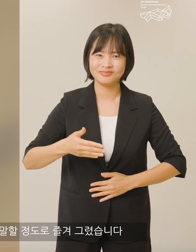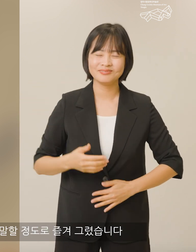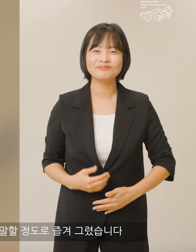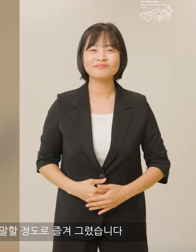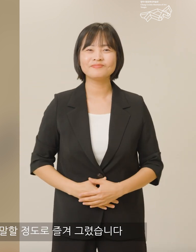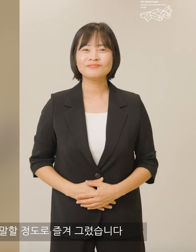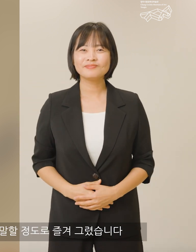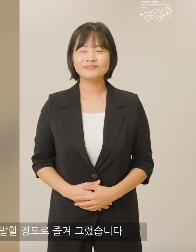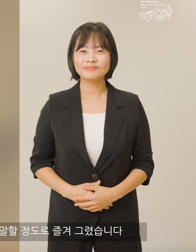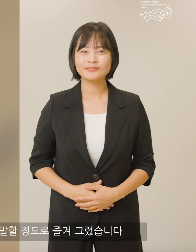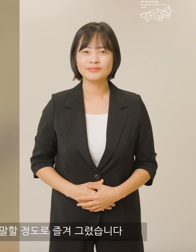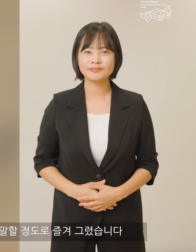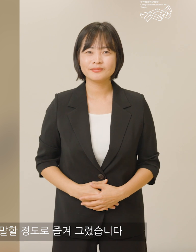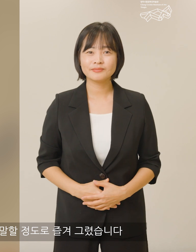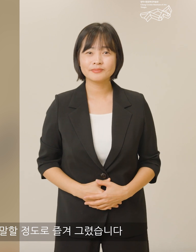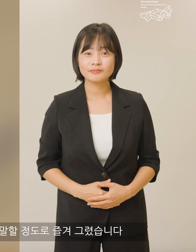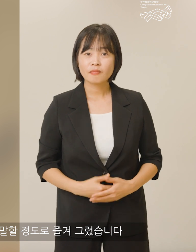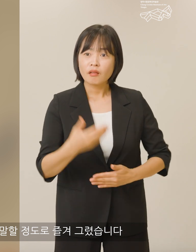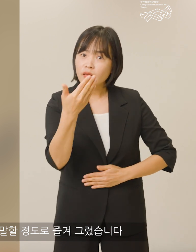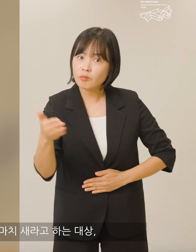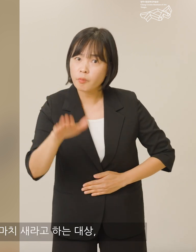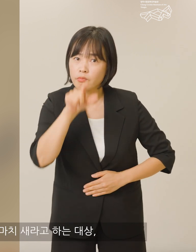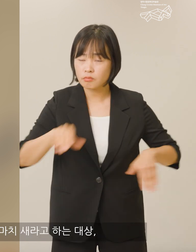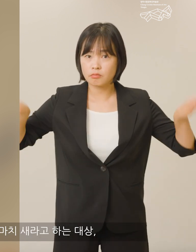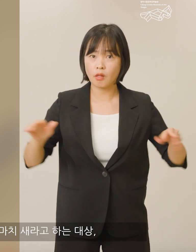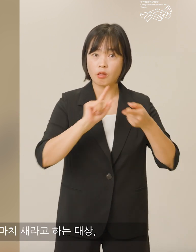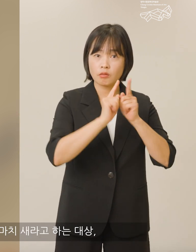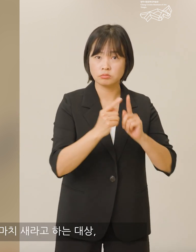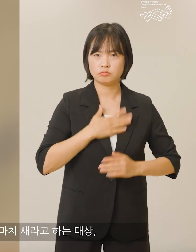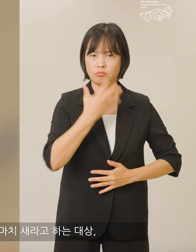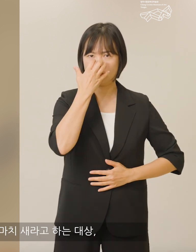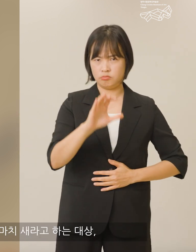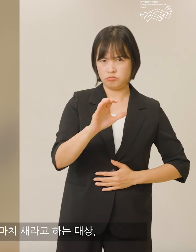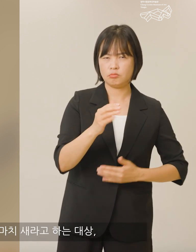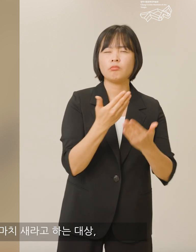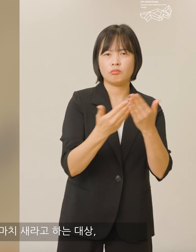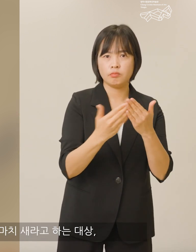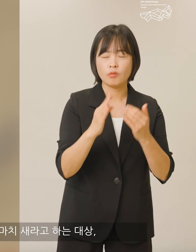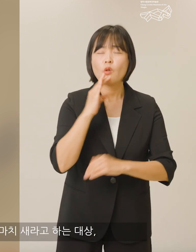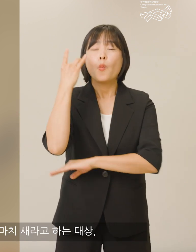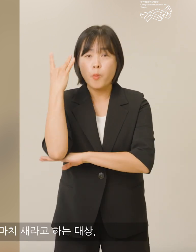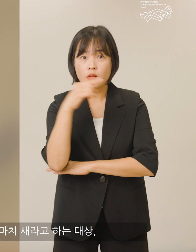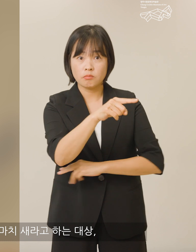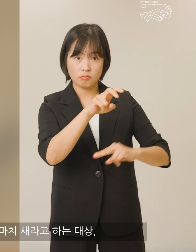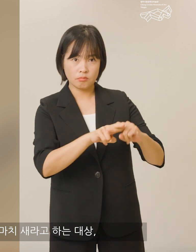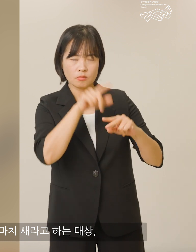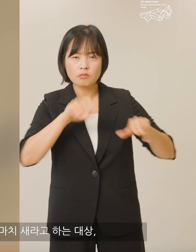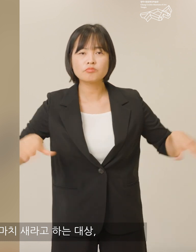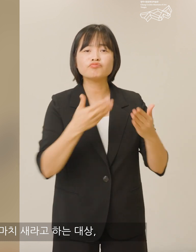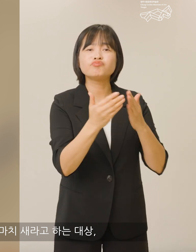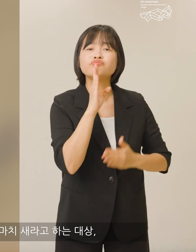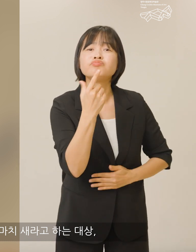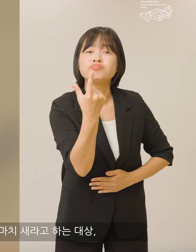사람입니다 라고 말할 정도로 즐겨 그렸습니다. 그런데 이 작품에는 새 대신 자신을 반영하여